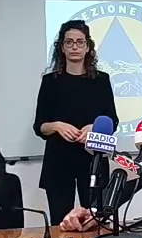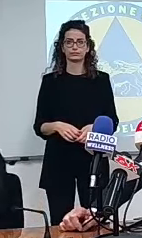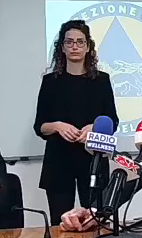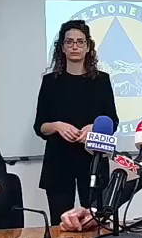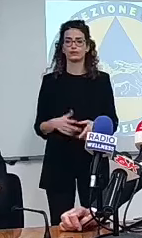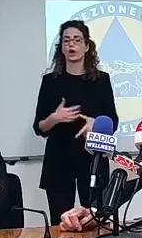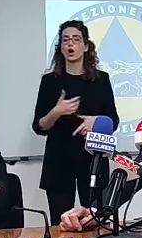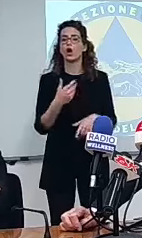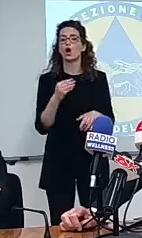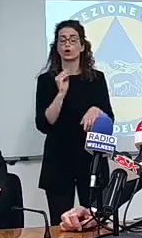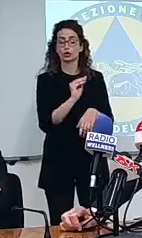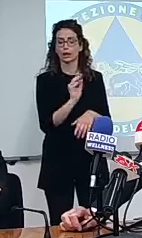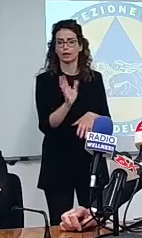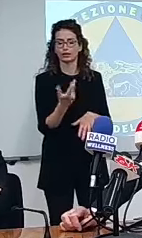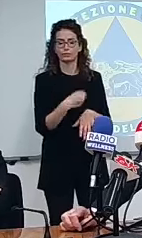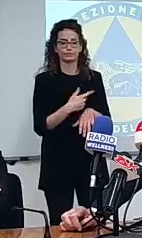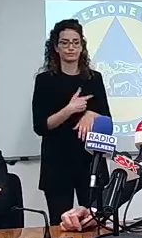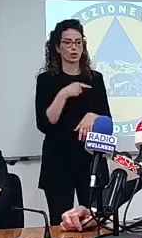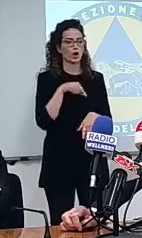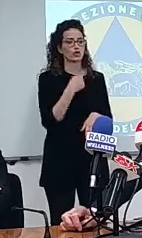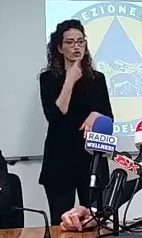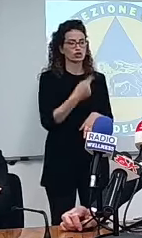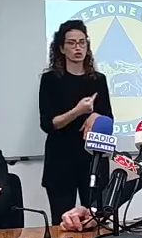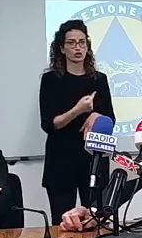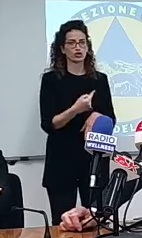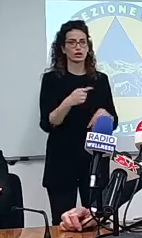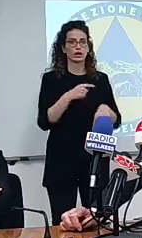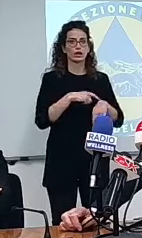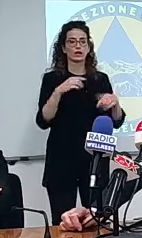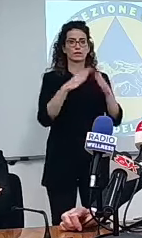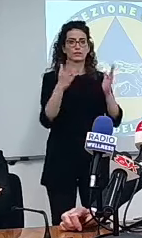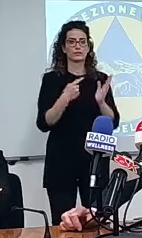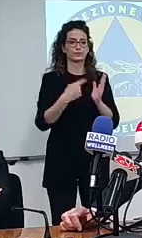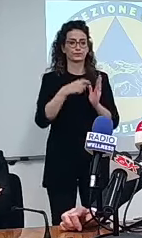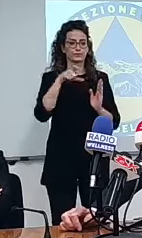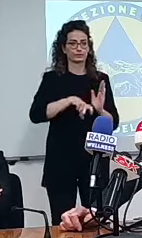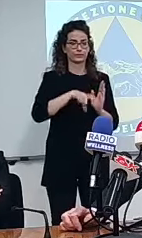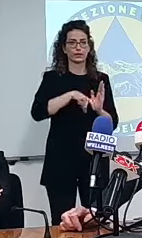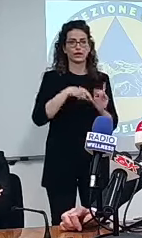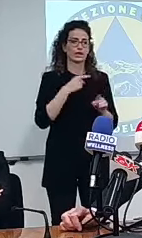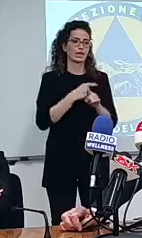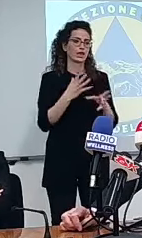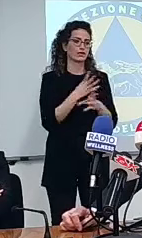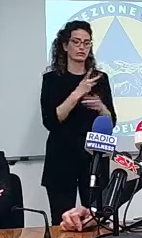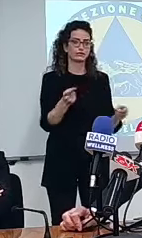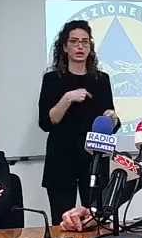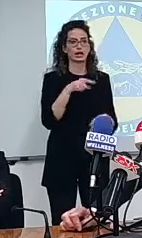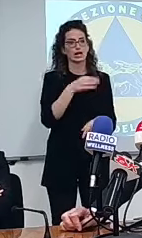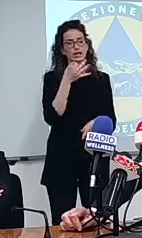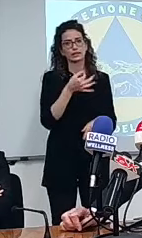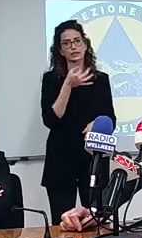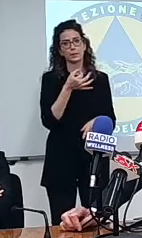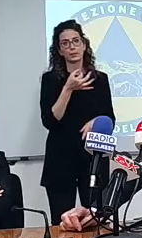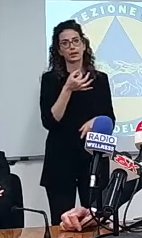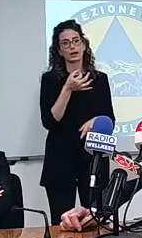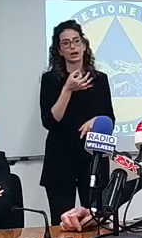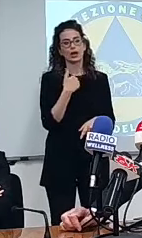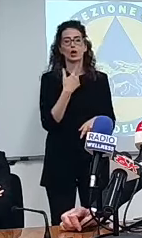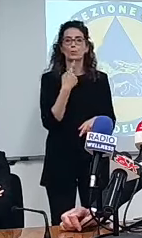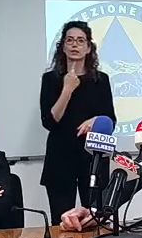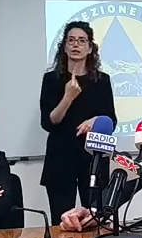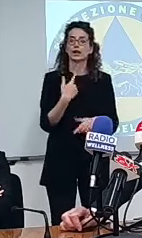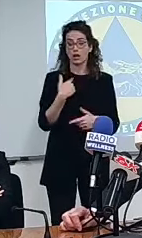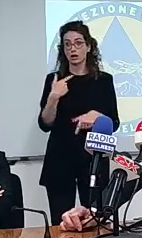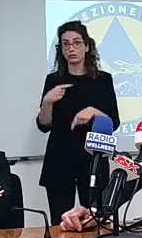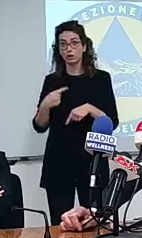No, un'altra domanda. Oggi lei dice che il coprifuoco è un tabù da eliminare. Cioè, lei è sempre stato, come dire, estremamente... E lo sono?